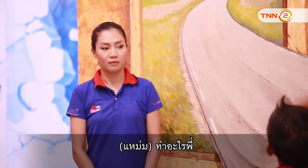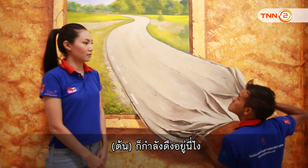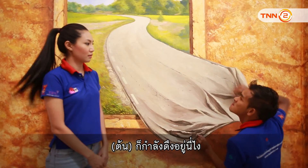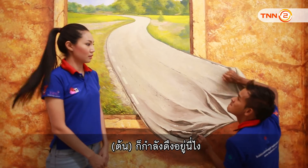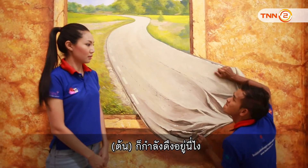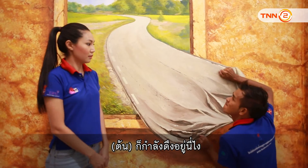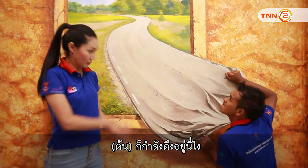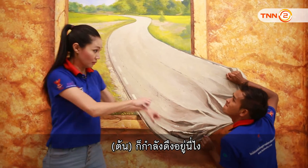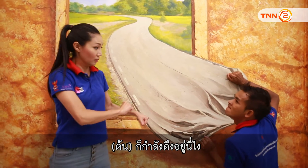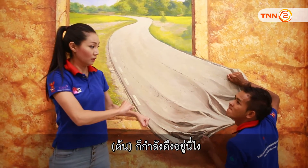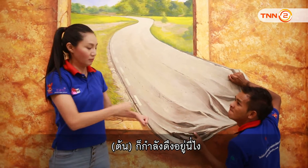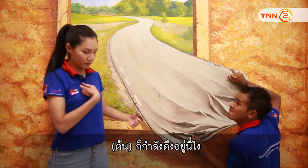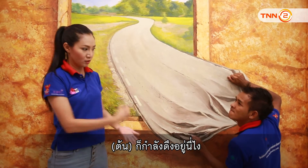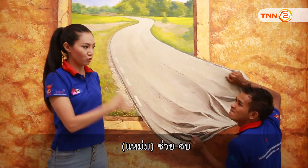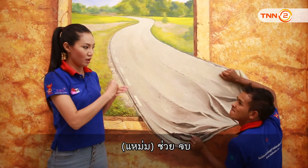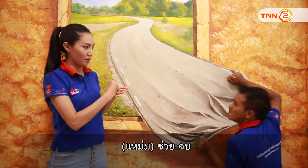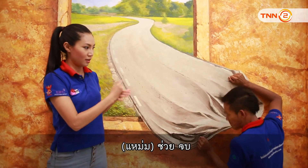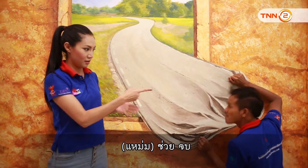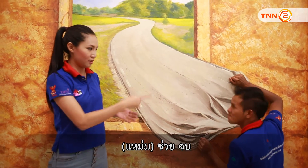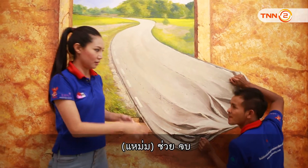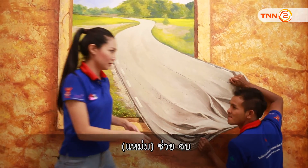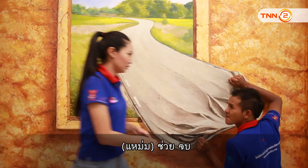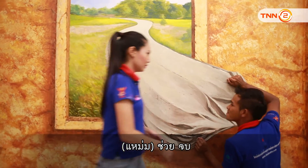ก็กำลังดึงอยู่นี่ไง ช่วย